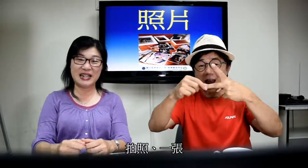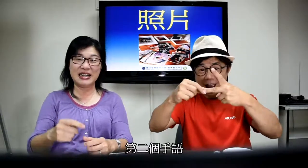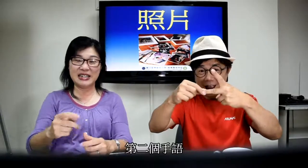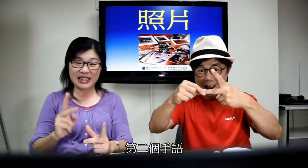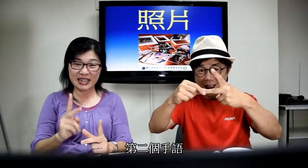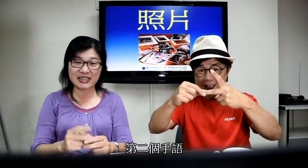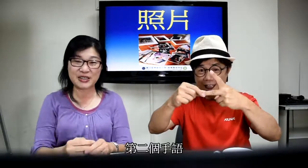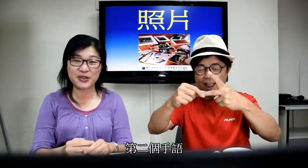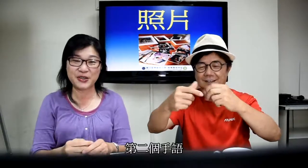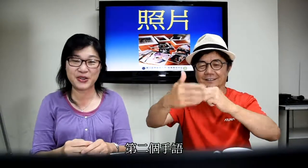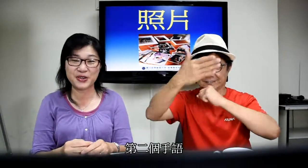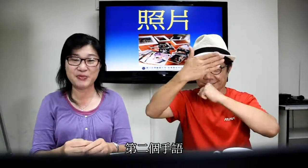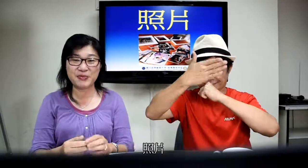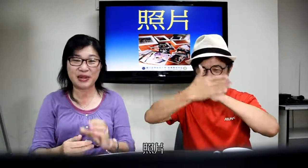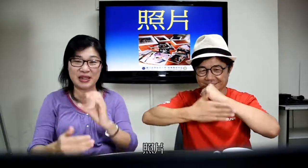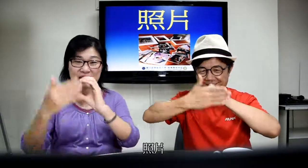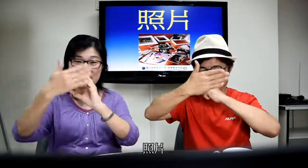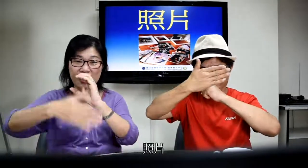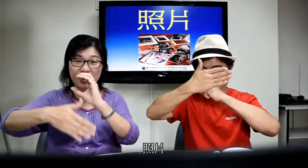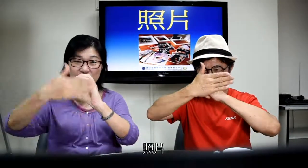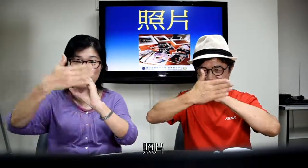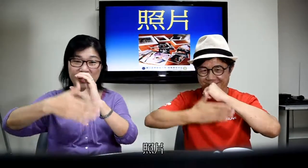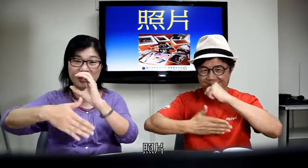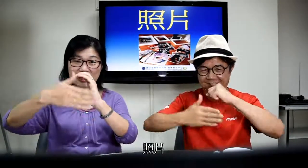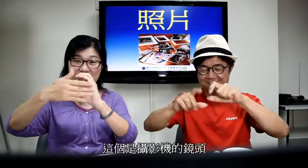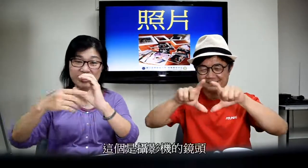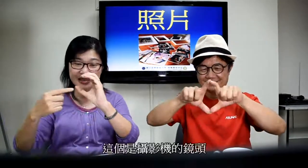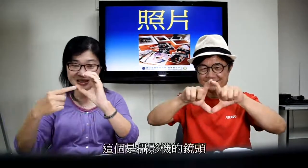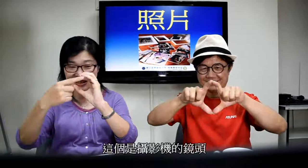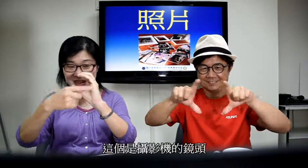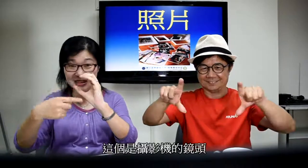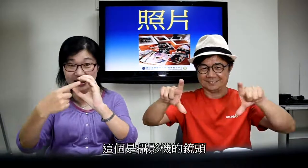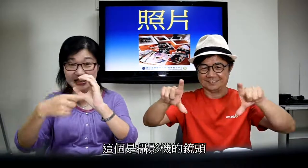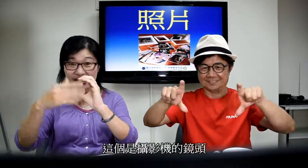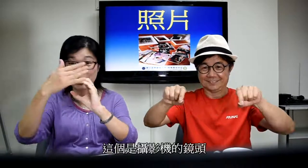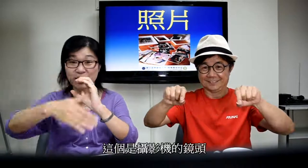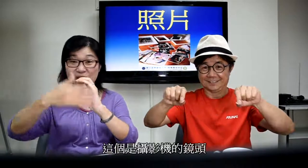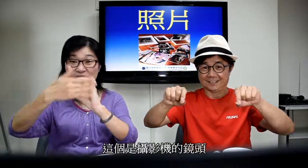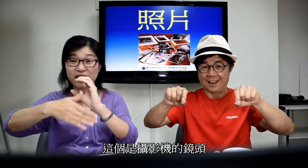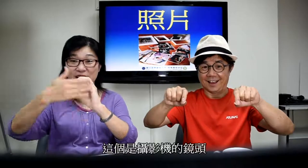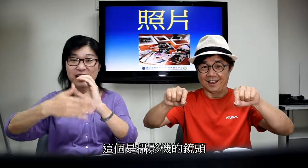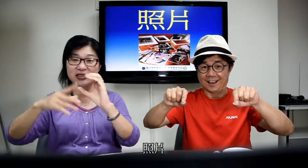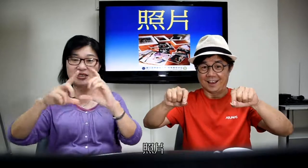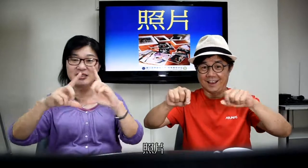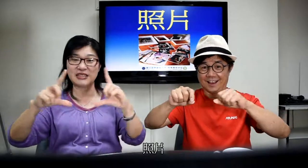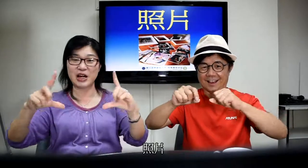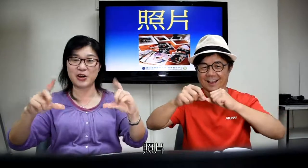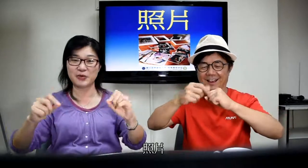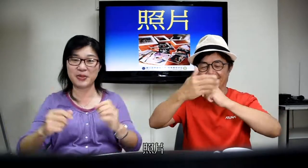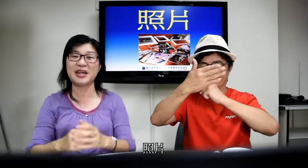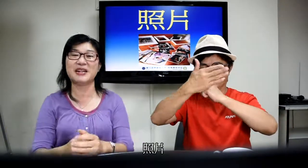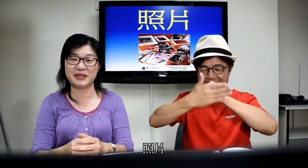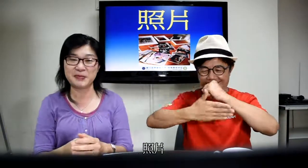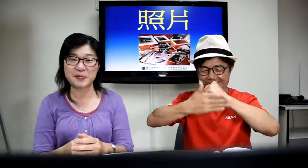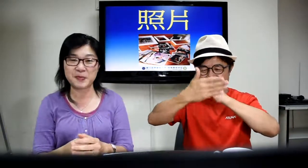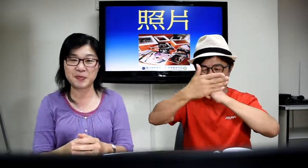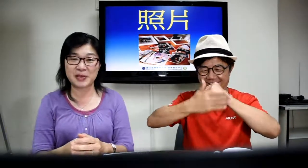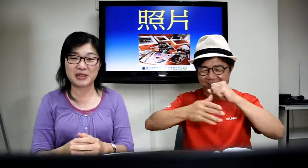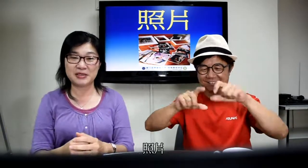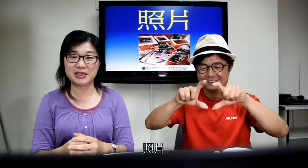第二个手语，照片，这是摄影机的镜头，好，照片，